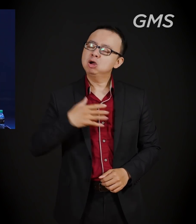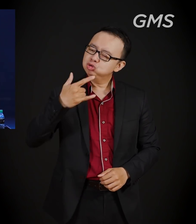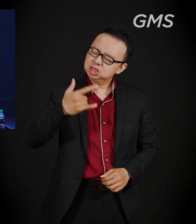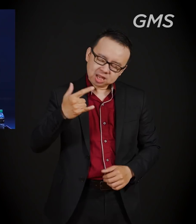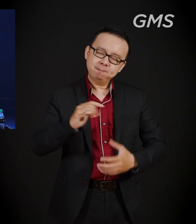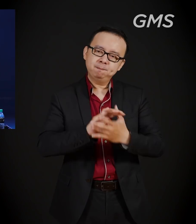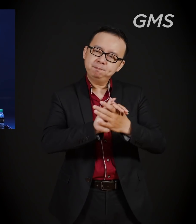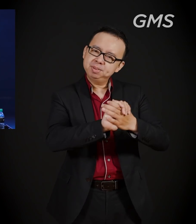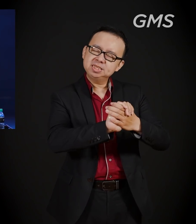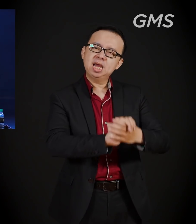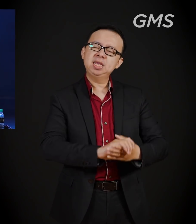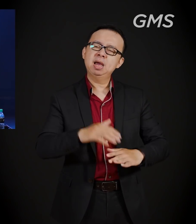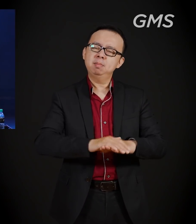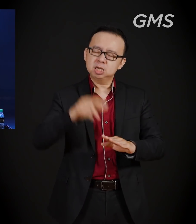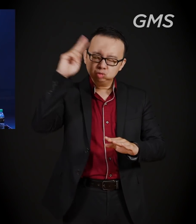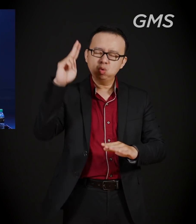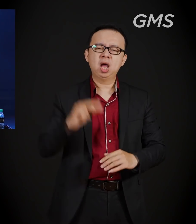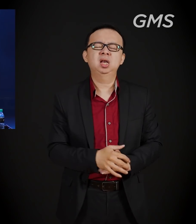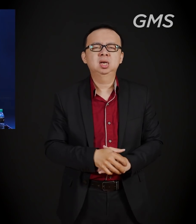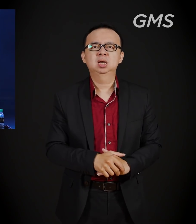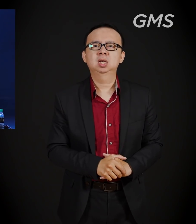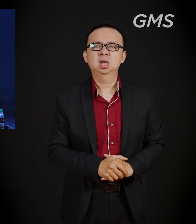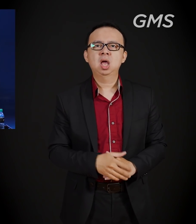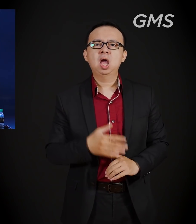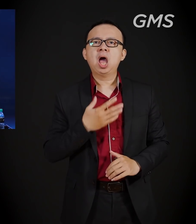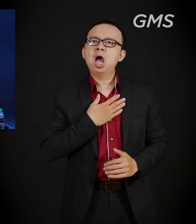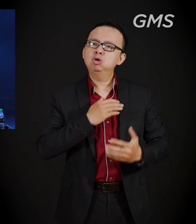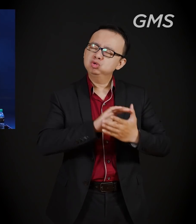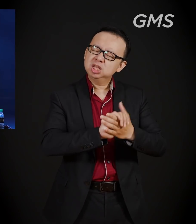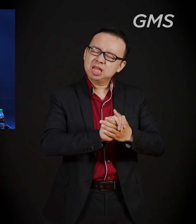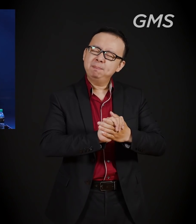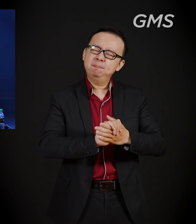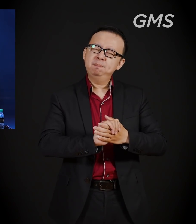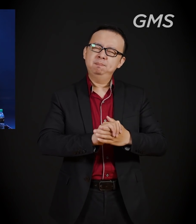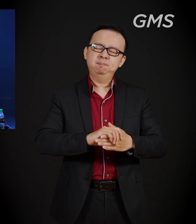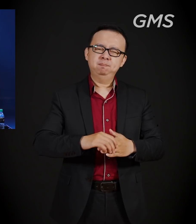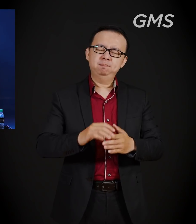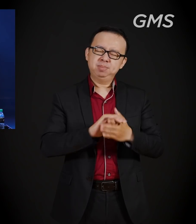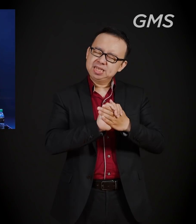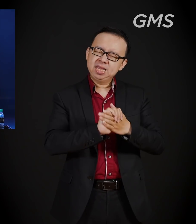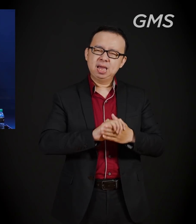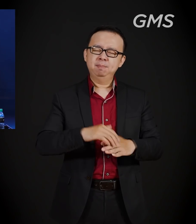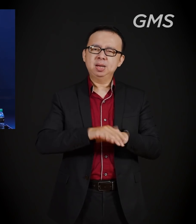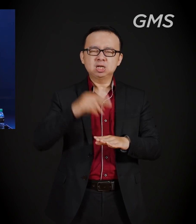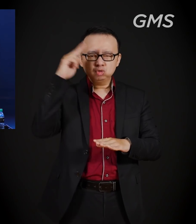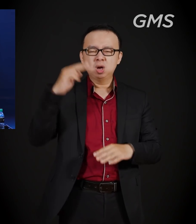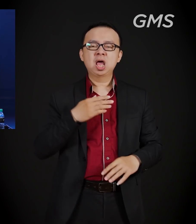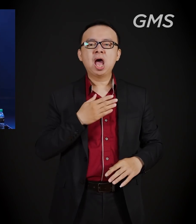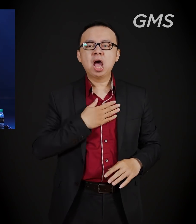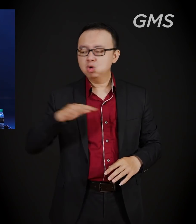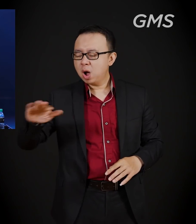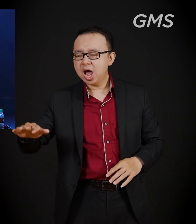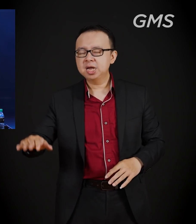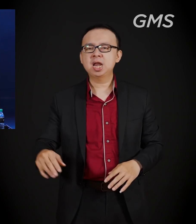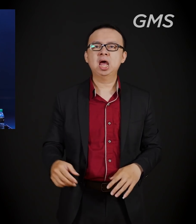percaya. Aku gak mau tahu apapun. Aku bukan sutradara-sutradara kampungan. Aku anak Tuhan